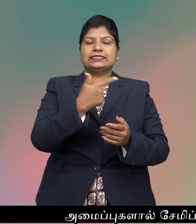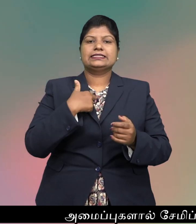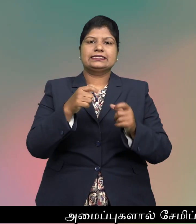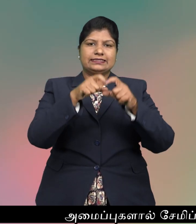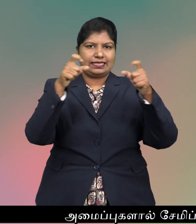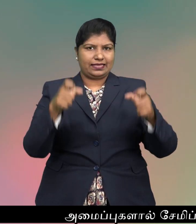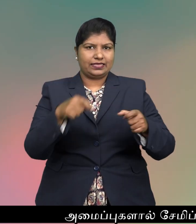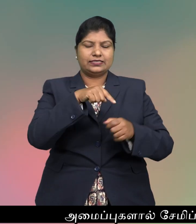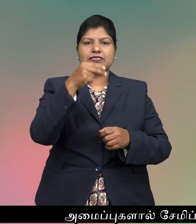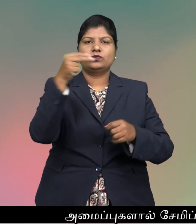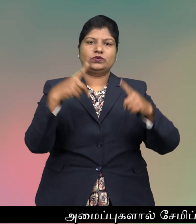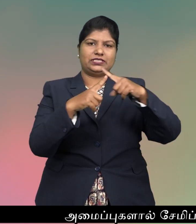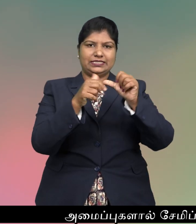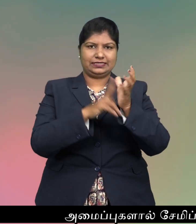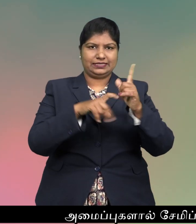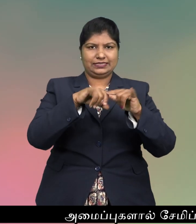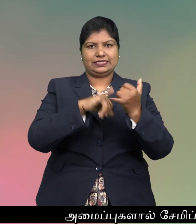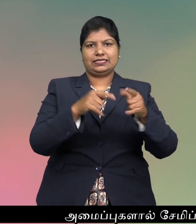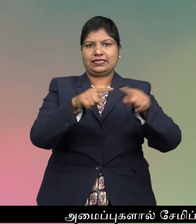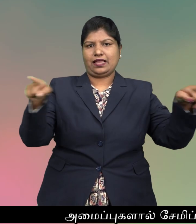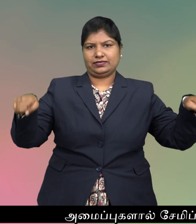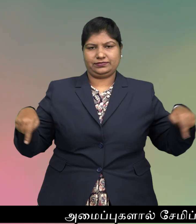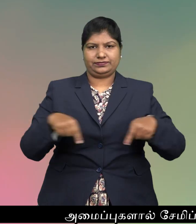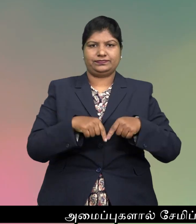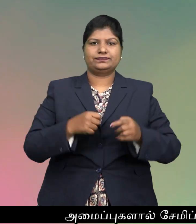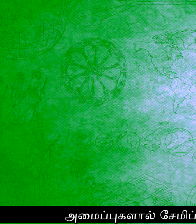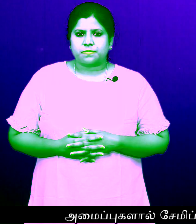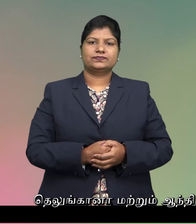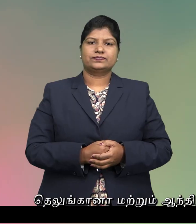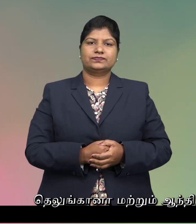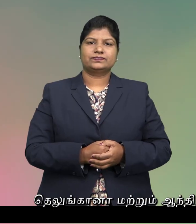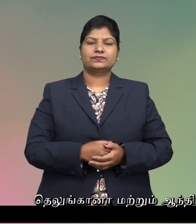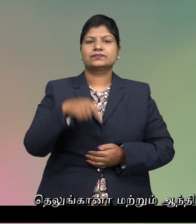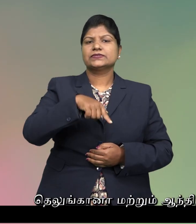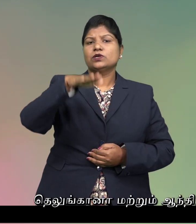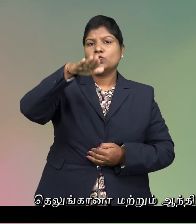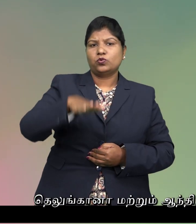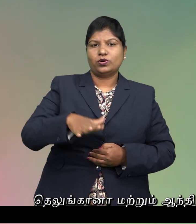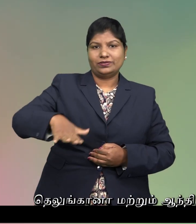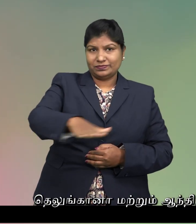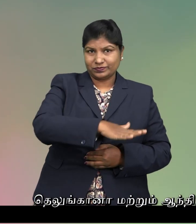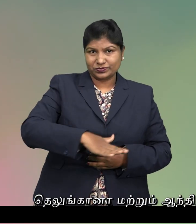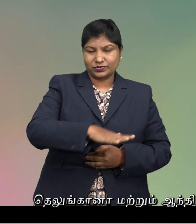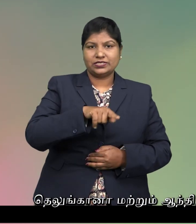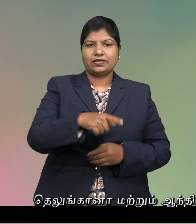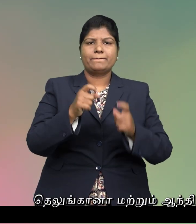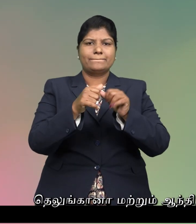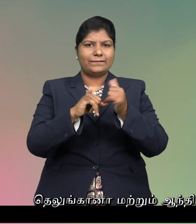அமைப்புகளால் சேமிப்பதற்காக பயன்படுத்தப்படுகின்றன. தெலுங்கானா மற்றும் ஆந்திர பிரதேசத்தில் உள்ள